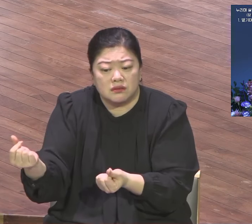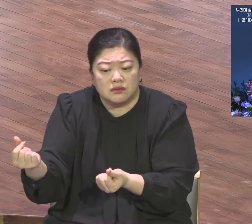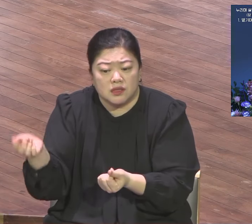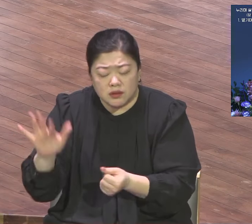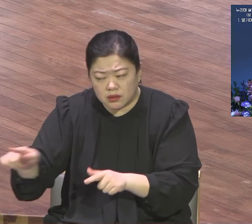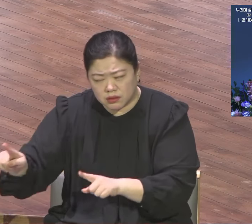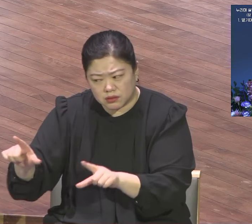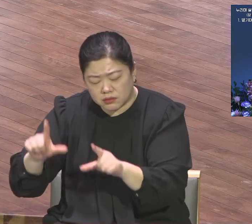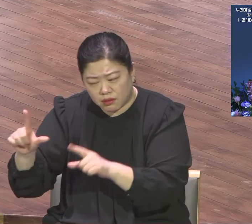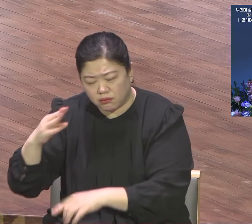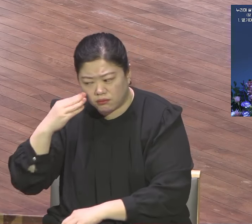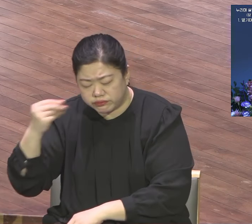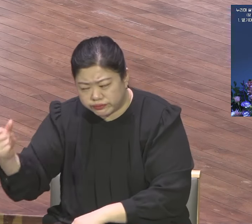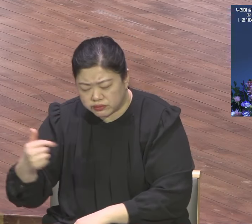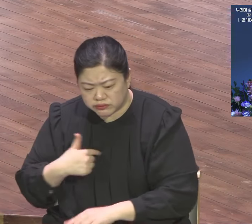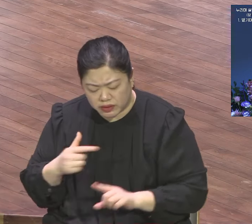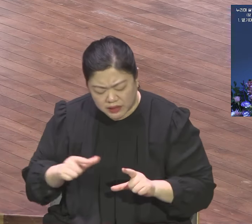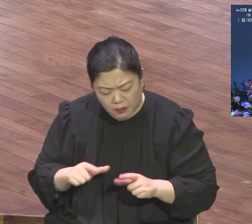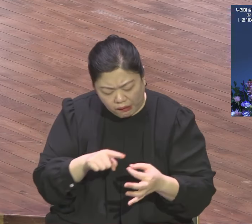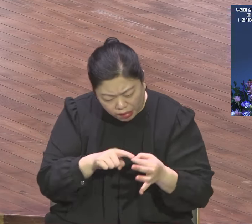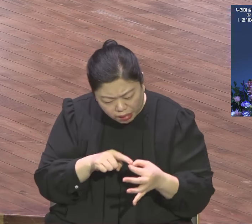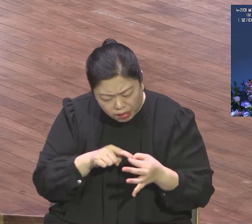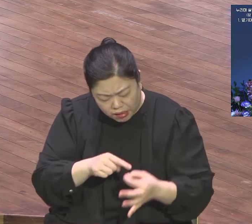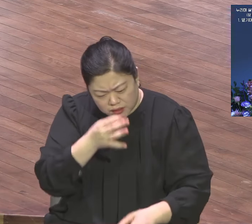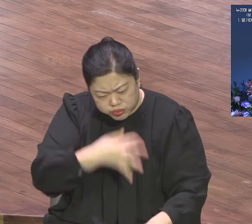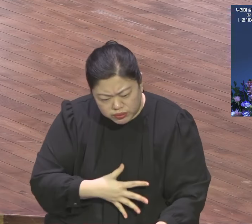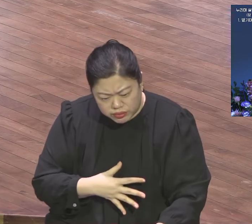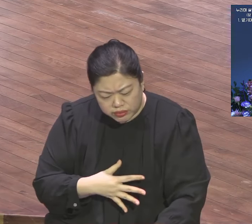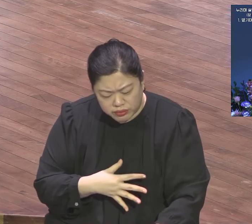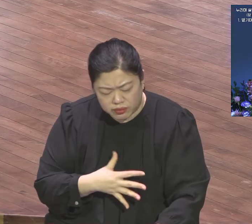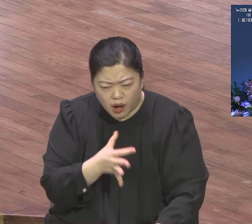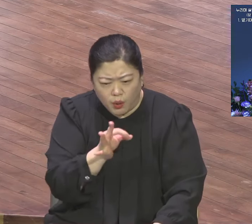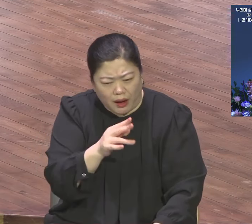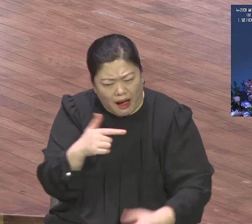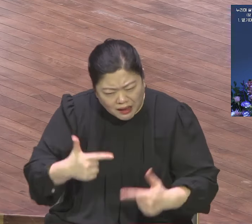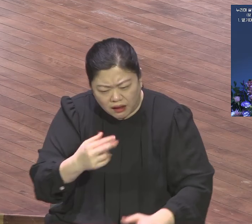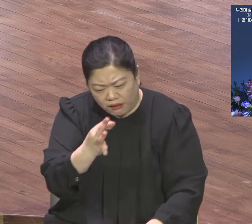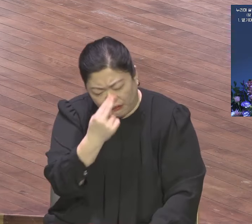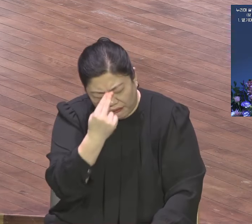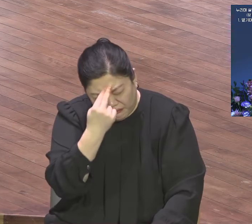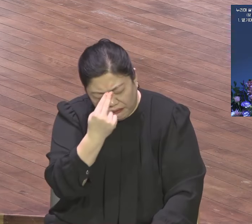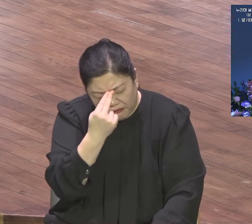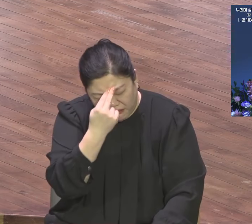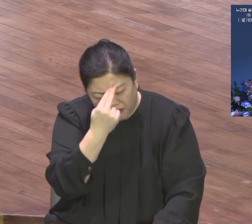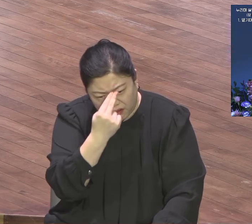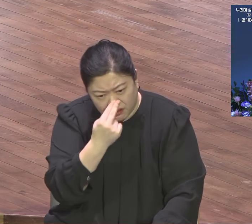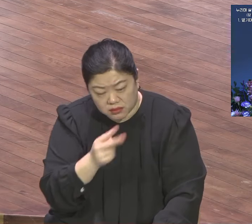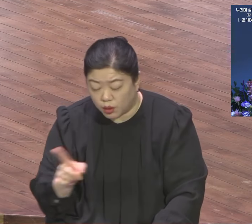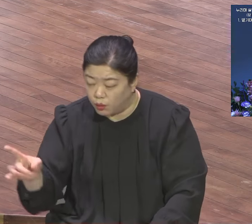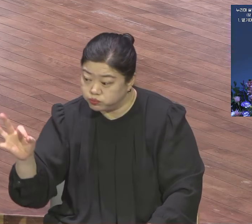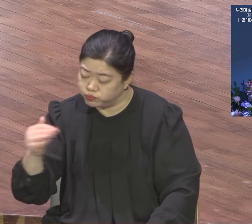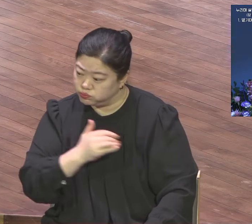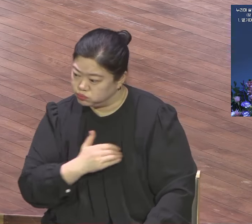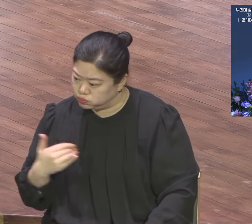뭐 같이 월급 받는데도 나는 없어가지고 늘 쩔쩔대는데 저 친구는 늘 베풀고 살고 희한하죠.